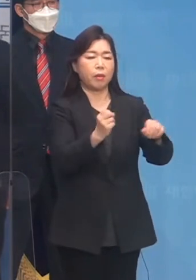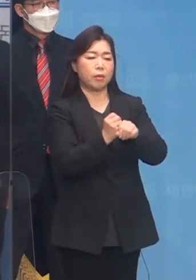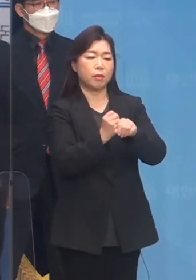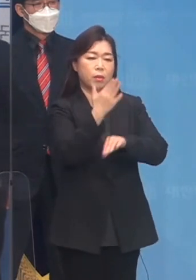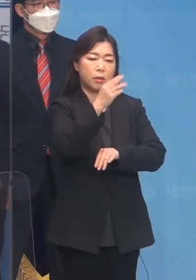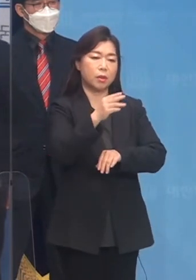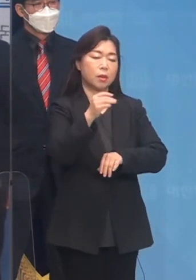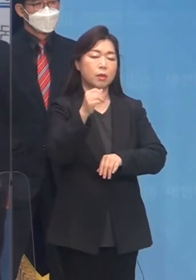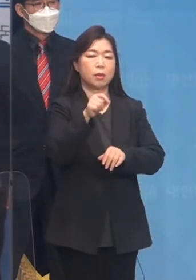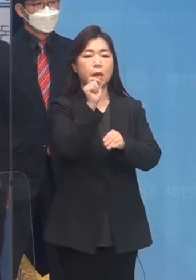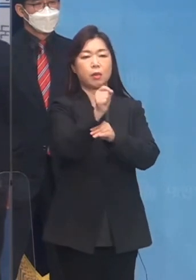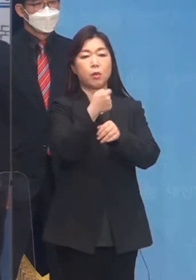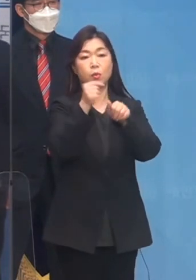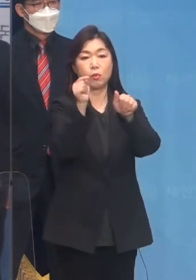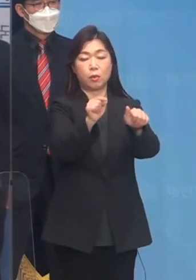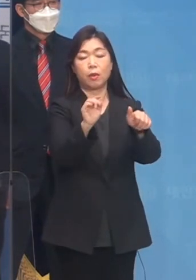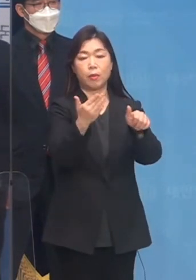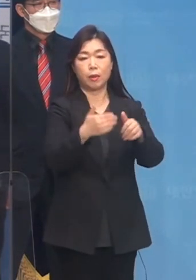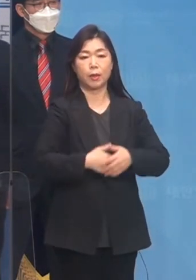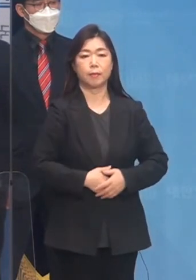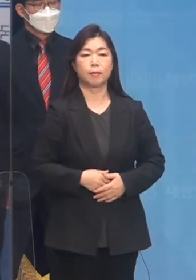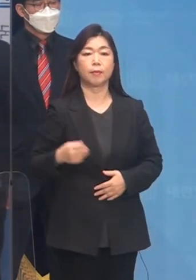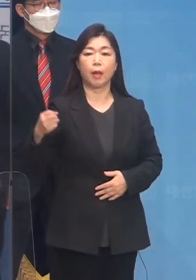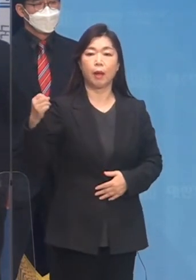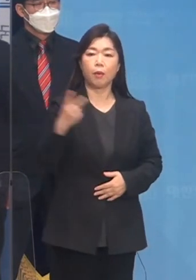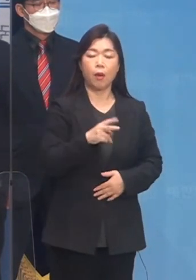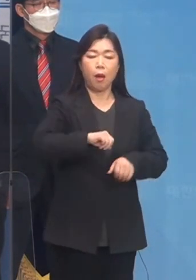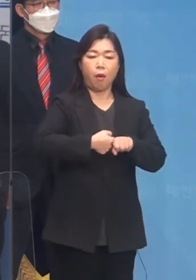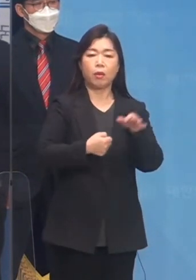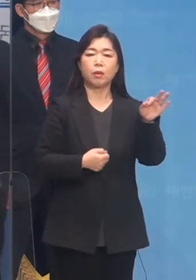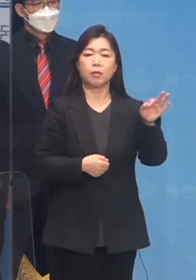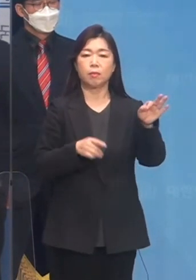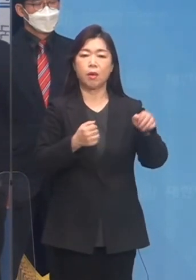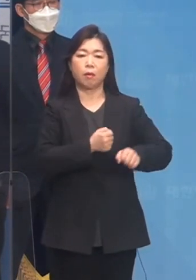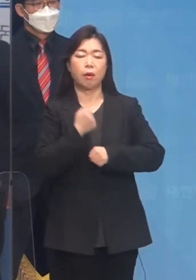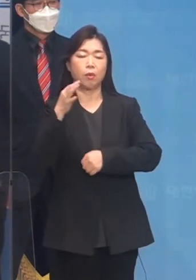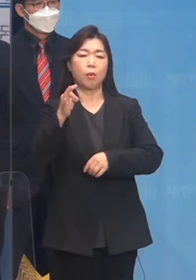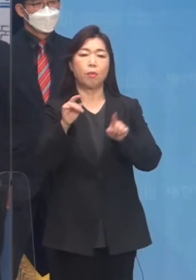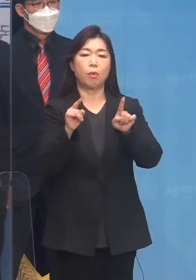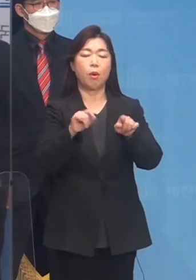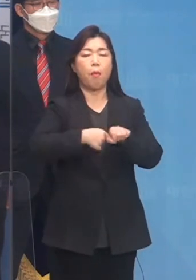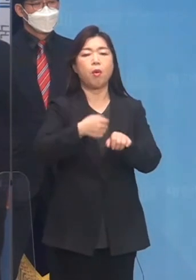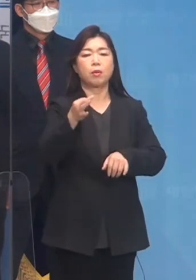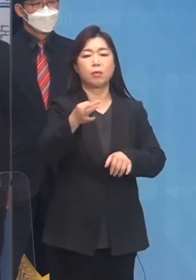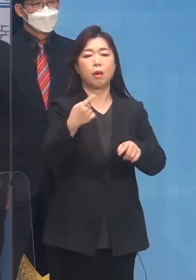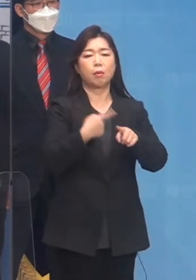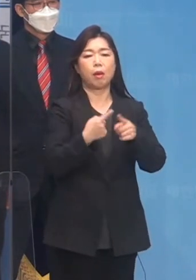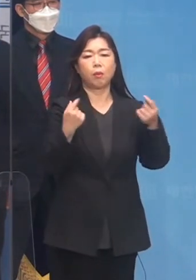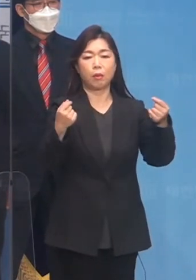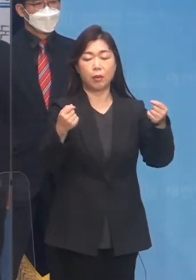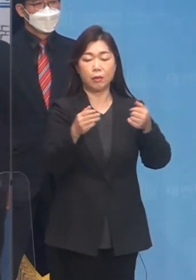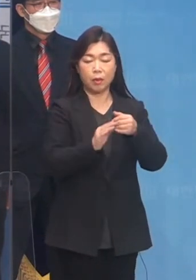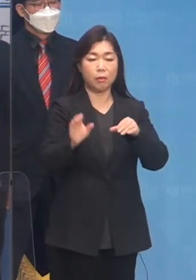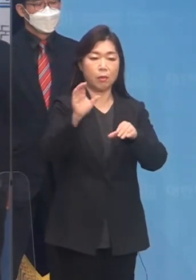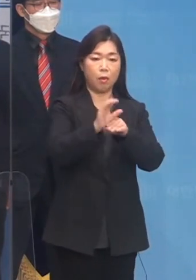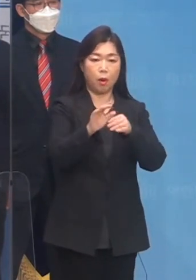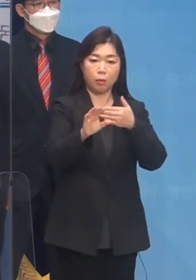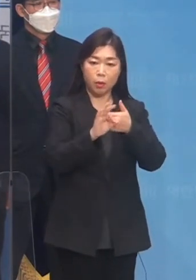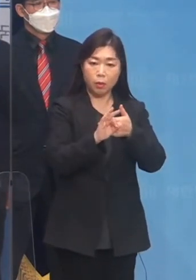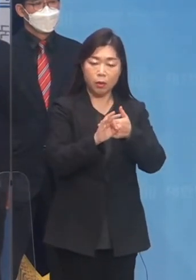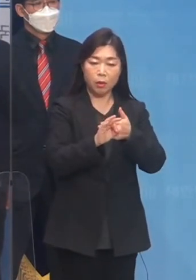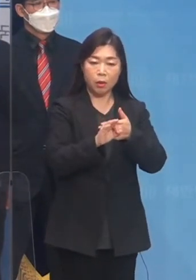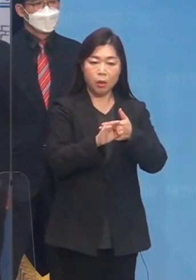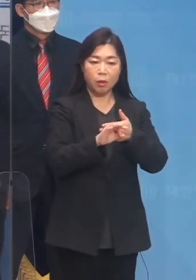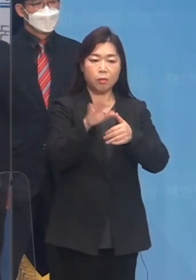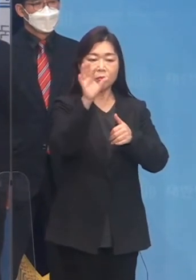과도한 행정 조치입니다. 또한 과태료는 벌금 등 추가 조치까지 더해질 경우